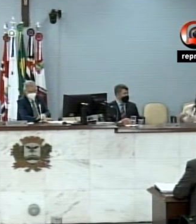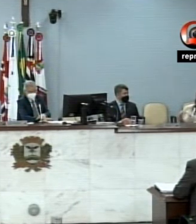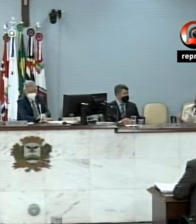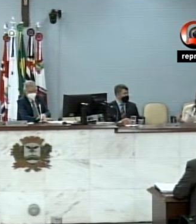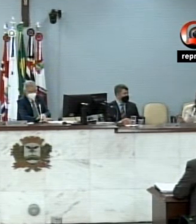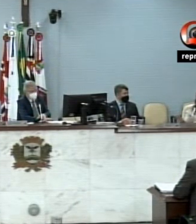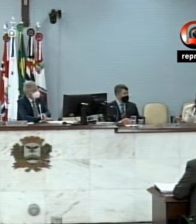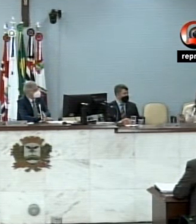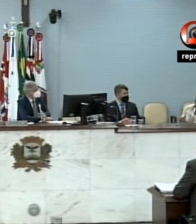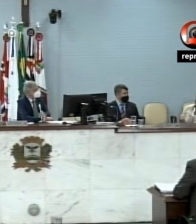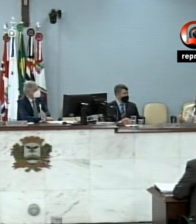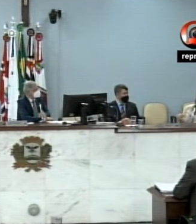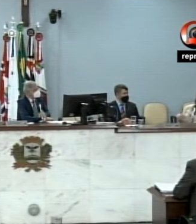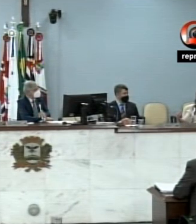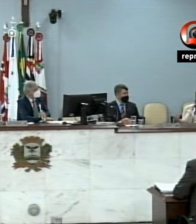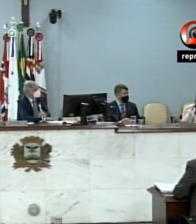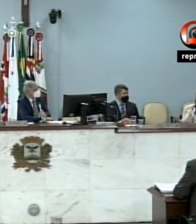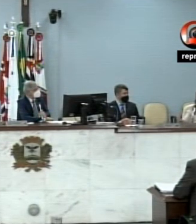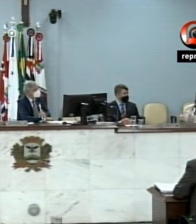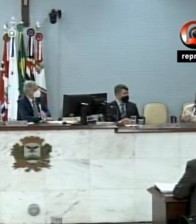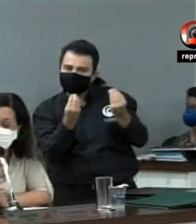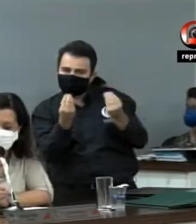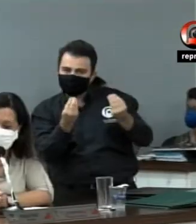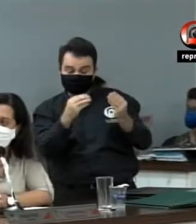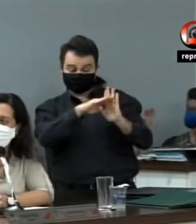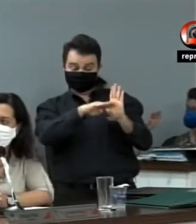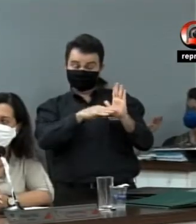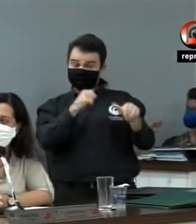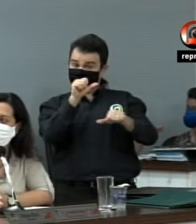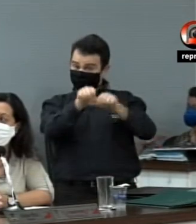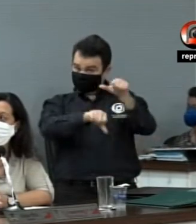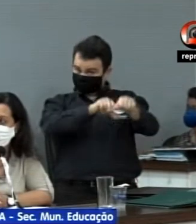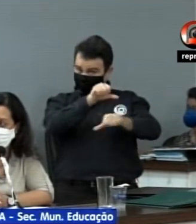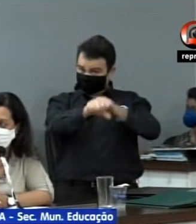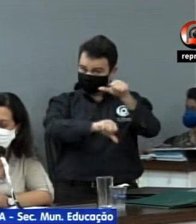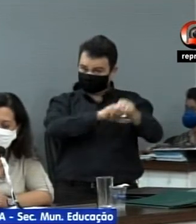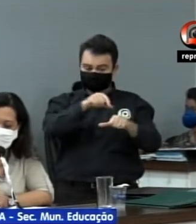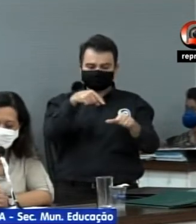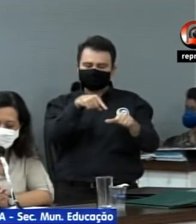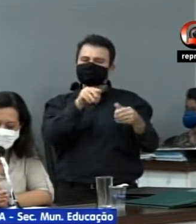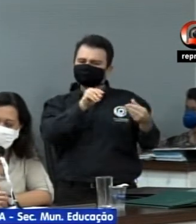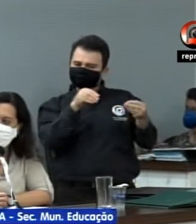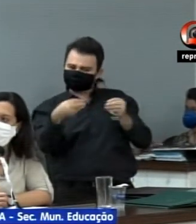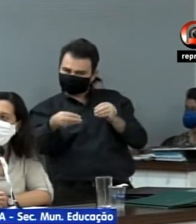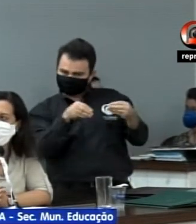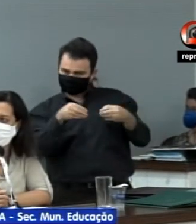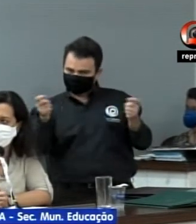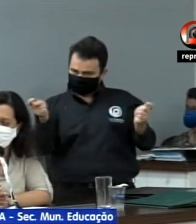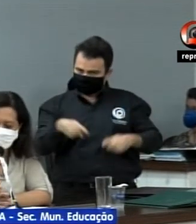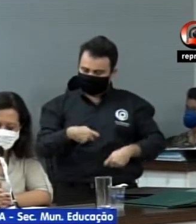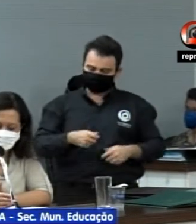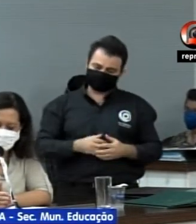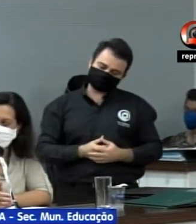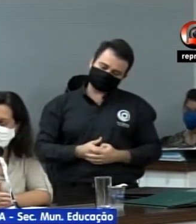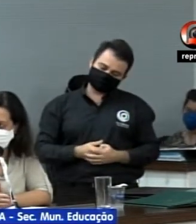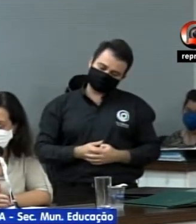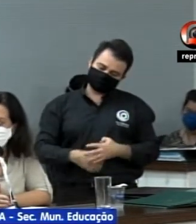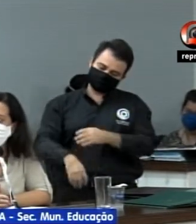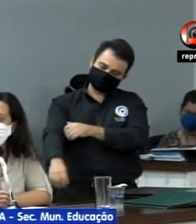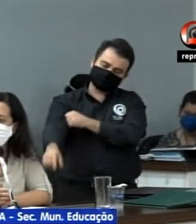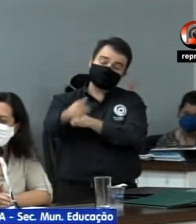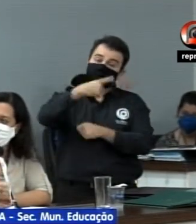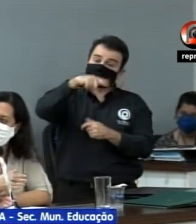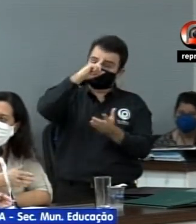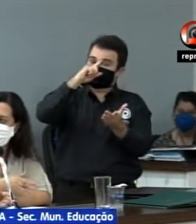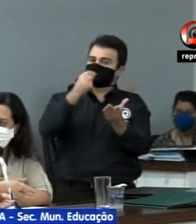uma indicação de uma mudança de protocolo, porque os protocolos eles são muito dinâmicos. Qual foi a nossa decisão